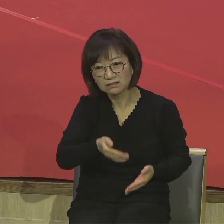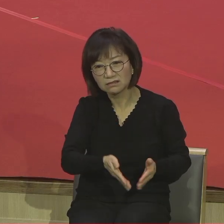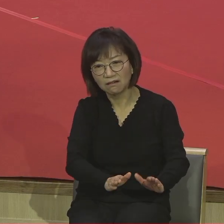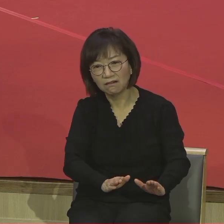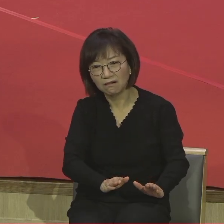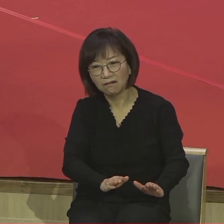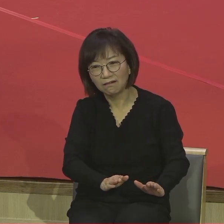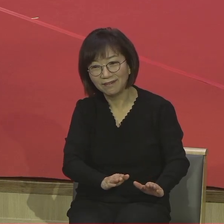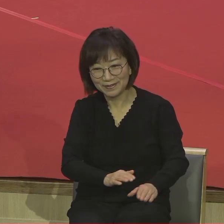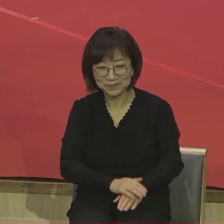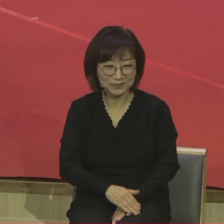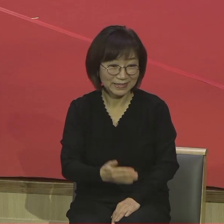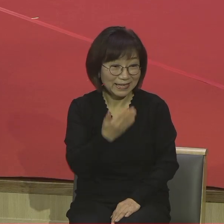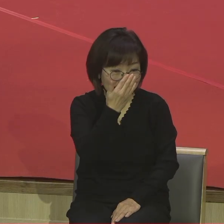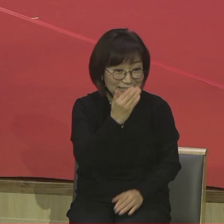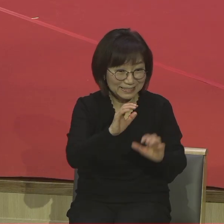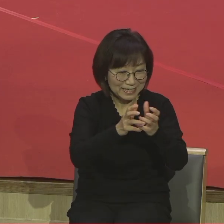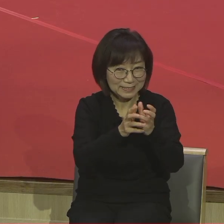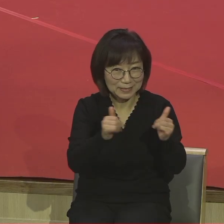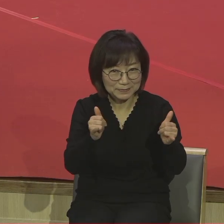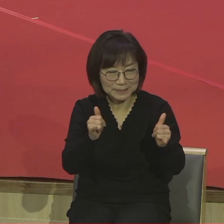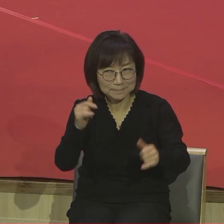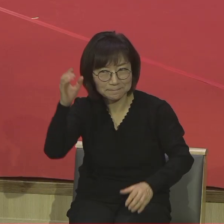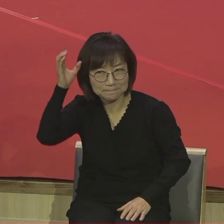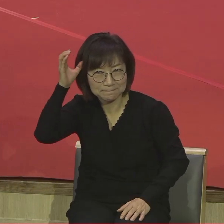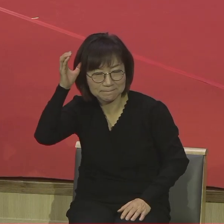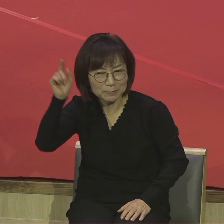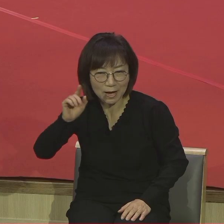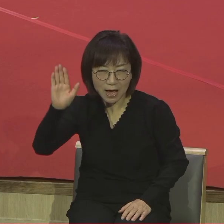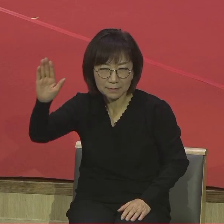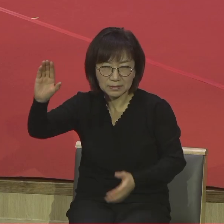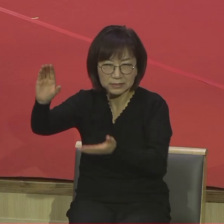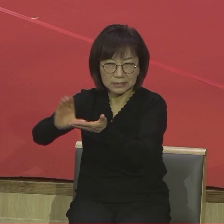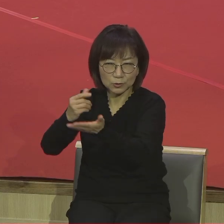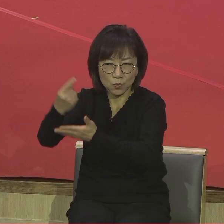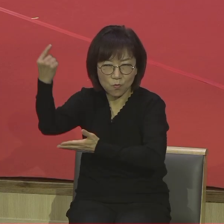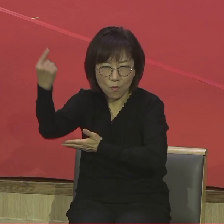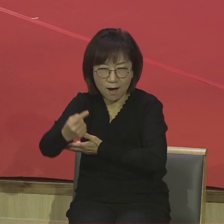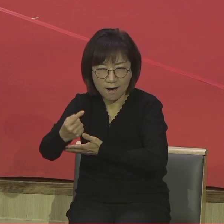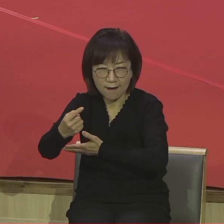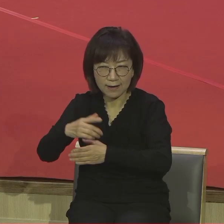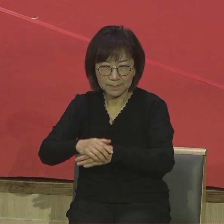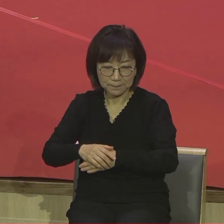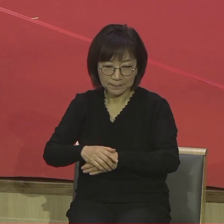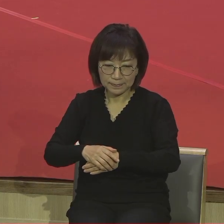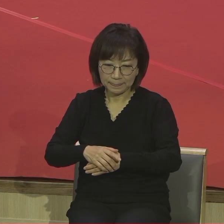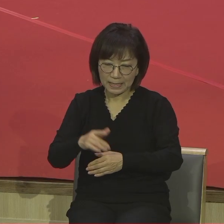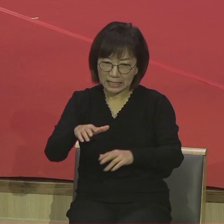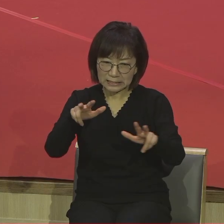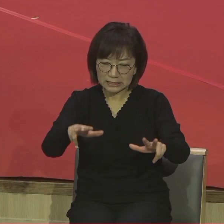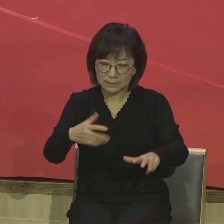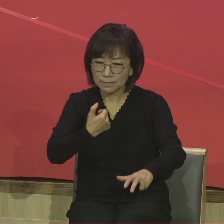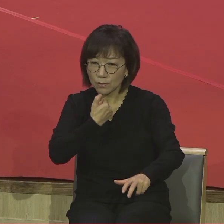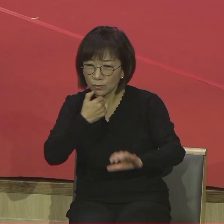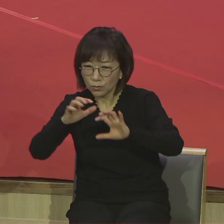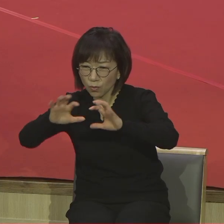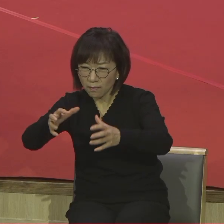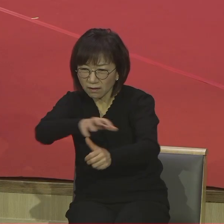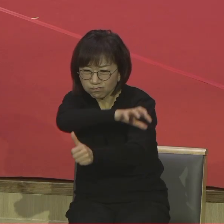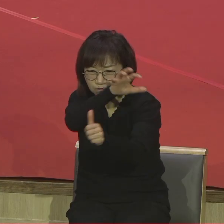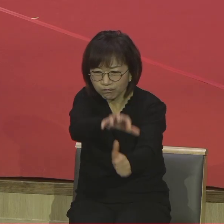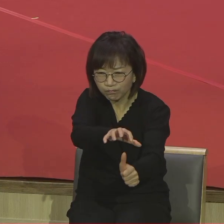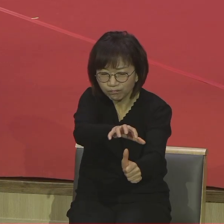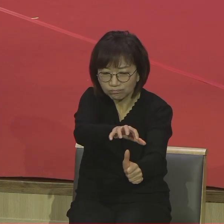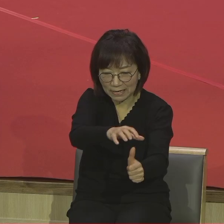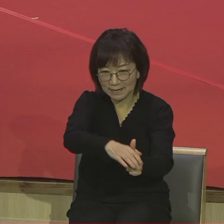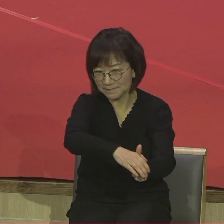이스라엘 백성들은 마치 개선 장군과 같은 메시아를 기대했습니다. 자신들을 로마의 압제에서 해방시켜